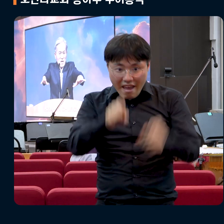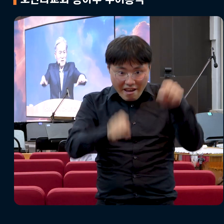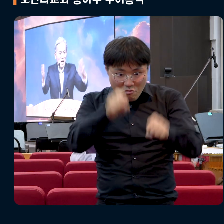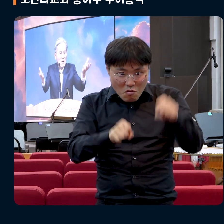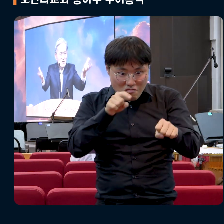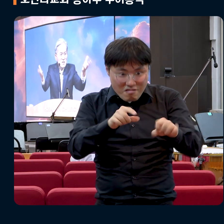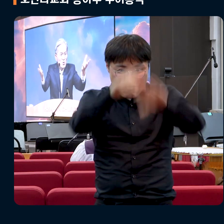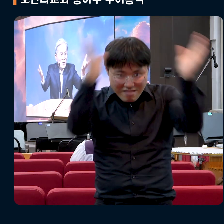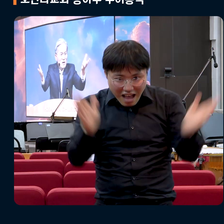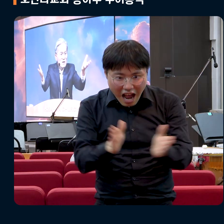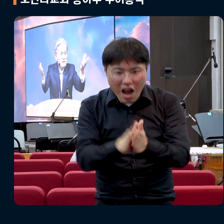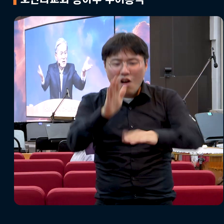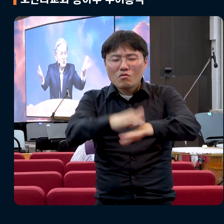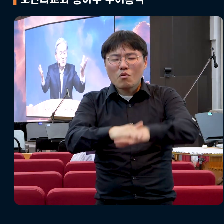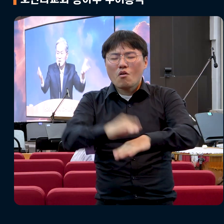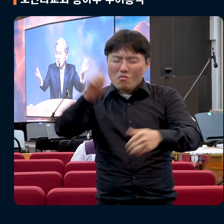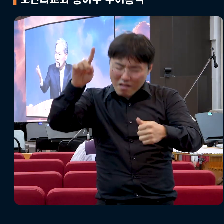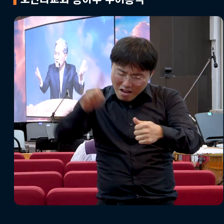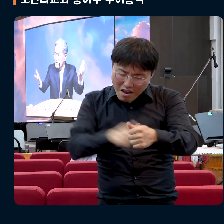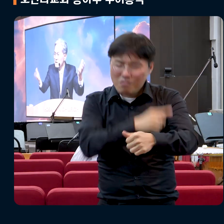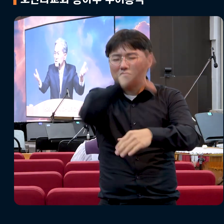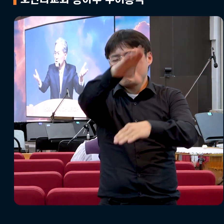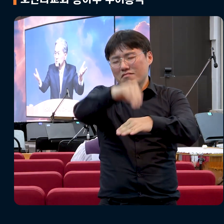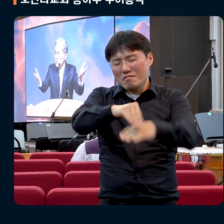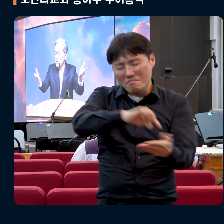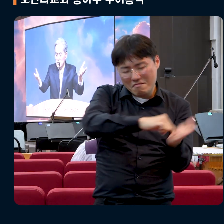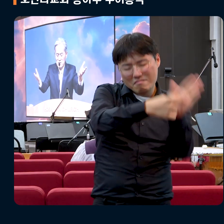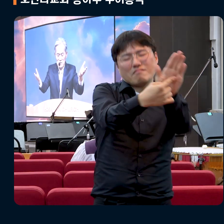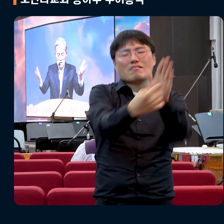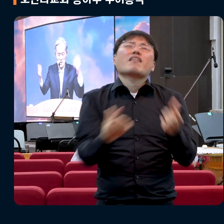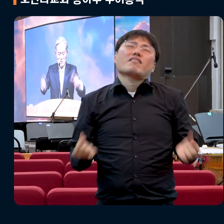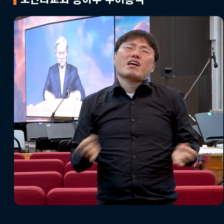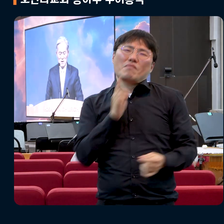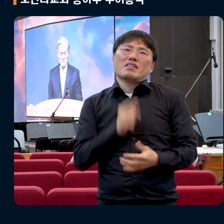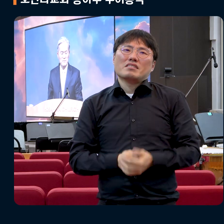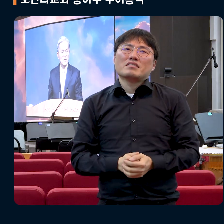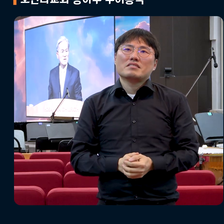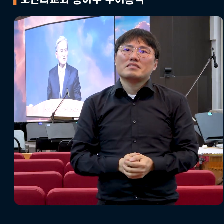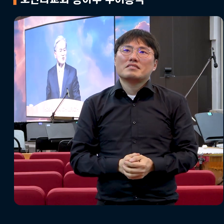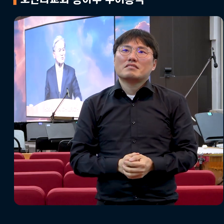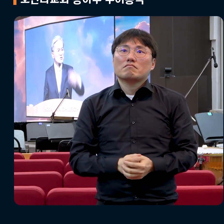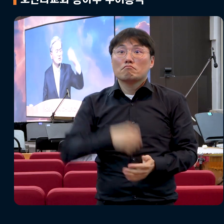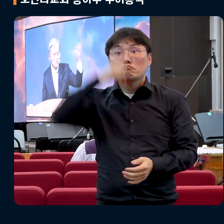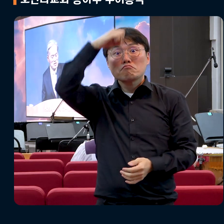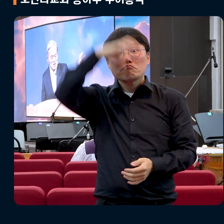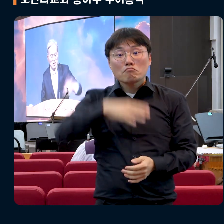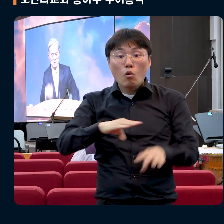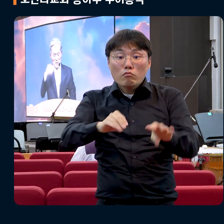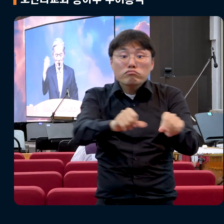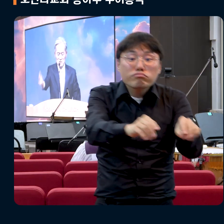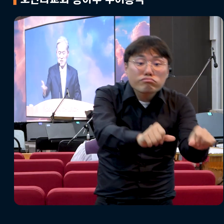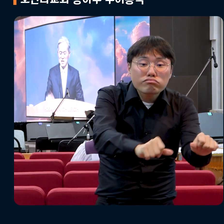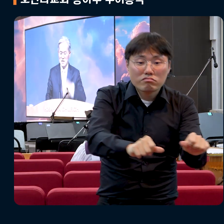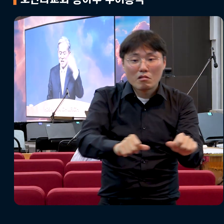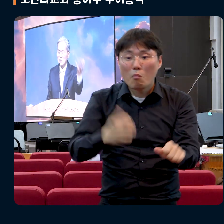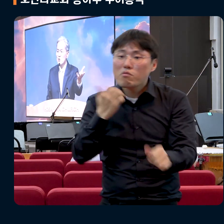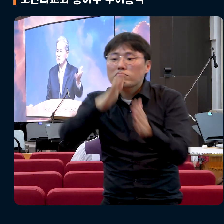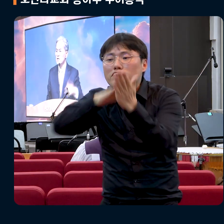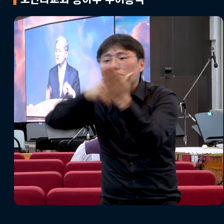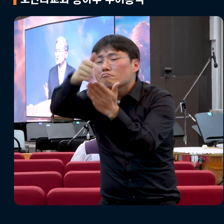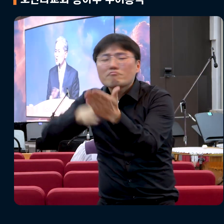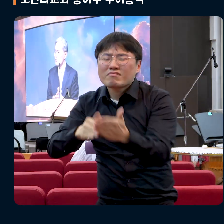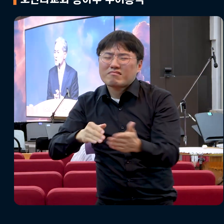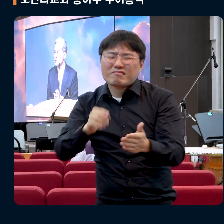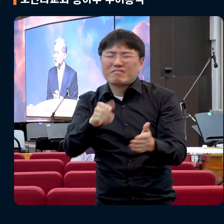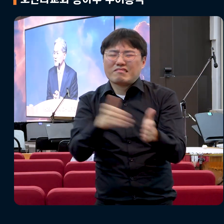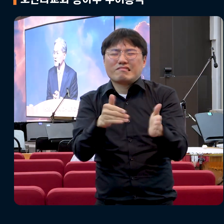행동 자체가 다 이 손에 그대로 나타난다, 그런 이야기죠. 자, 그런데 단순히 무슨 흙이니 페인트니